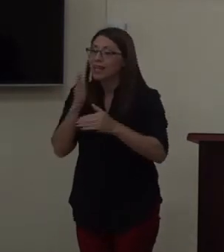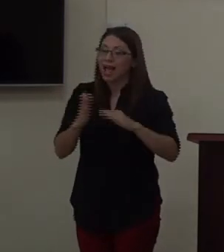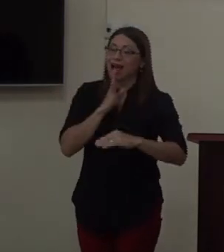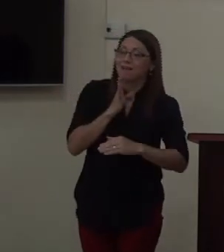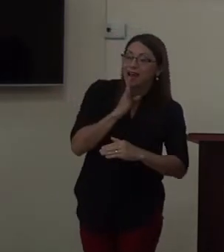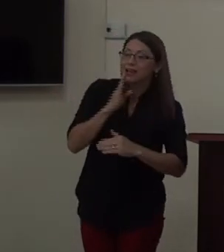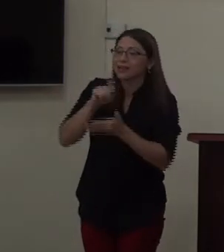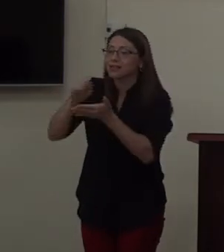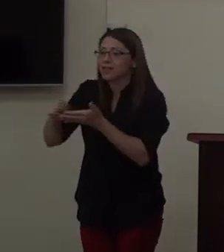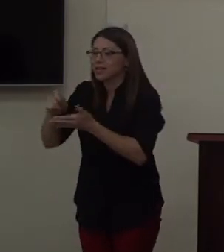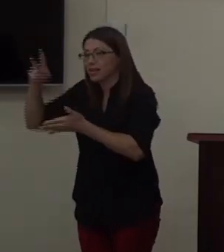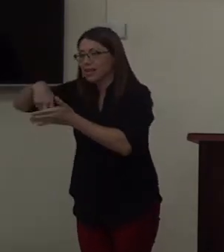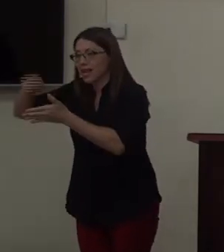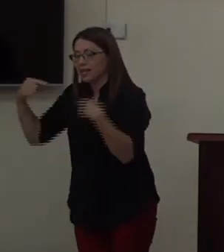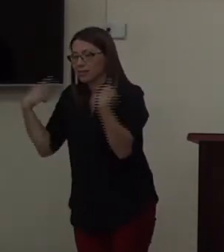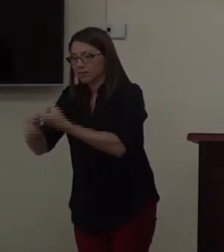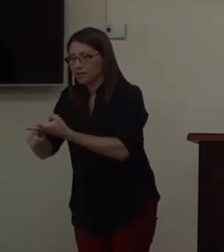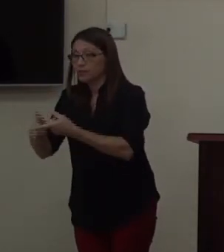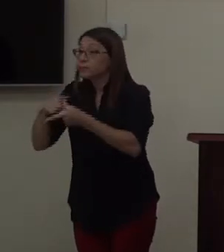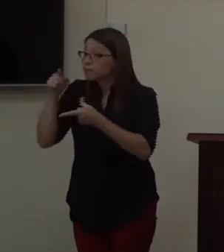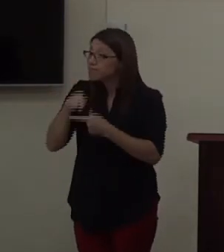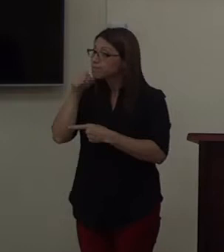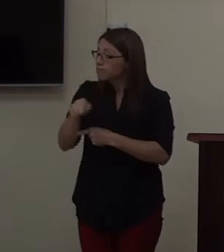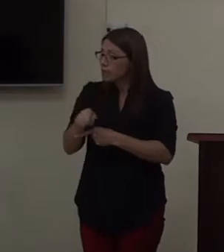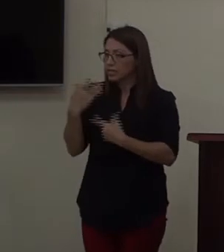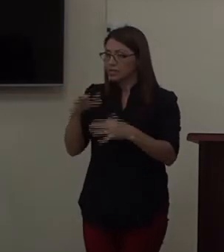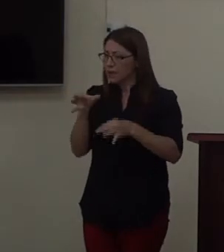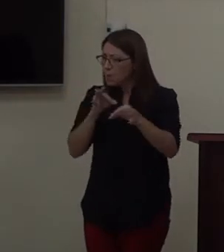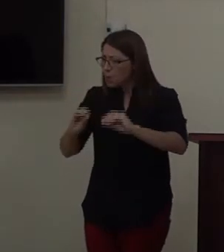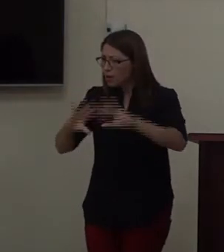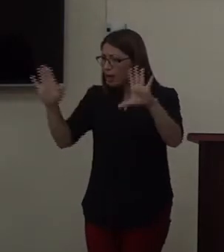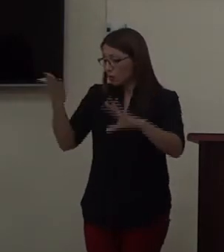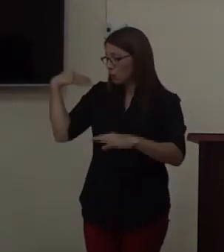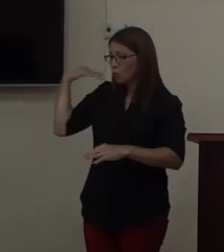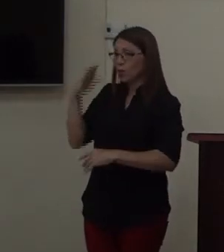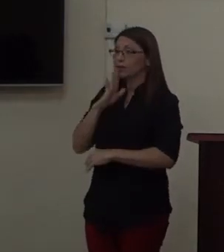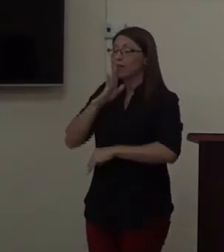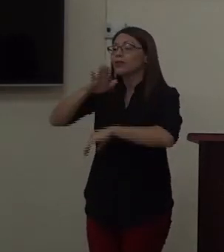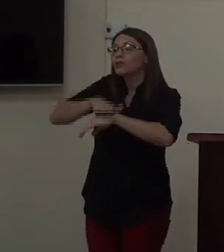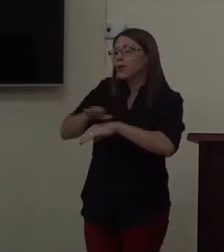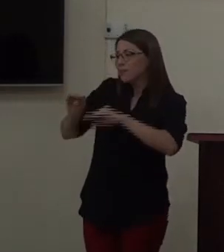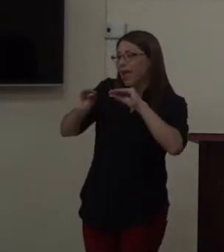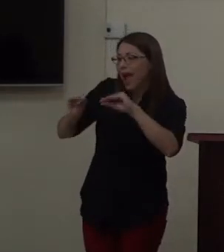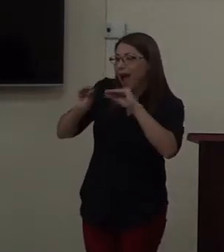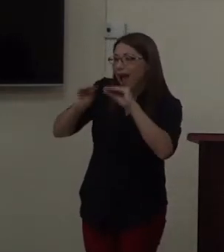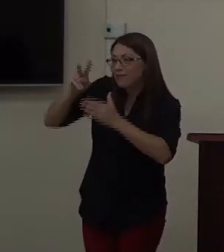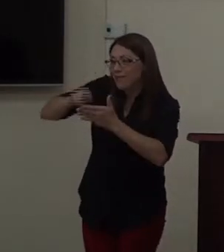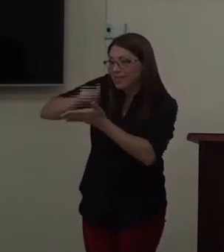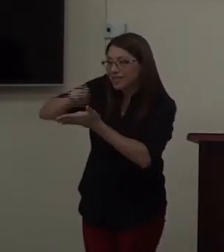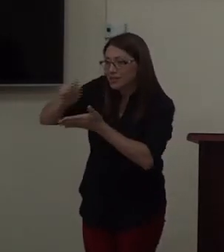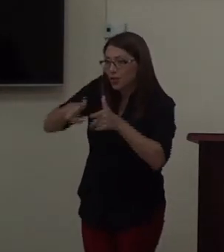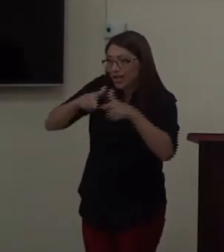leer el castellano. Entonces aquí es muy muy claro cómo incluso cuando se estaba hablando de alfabetización en las lenguas